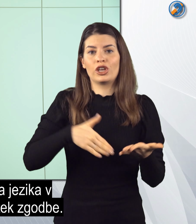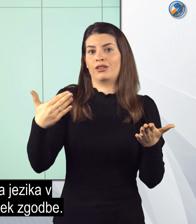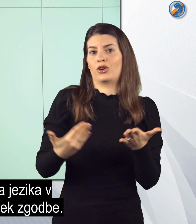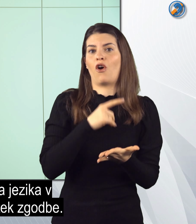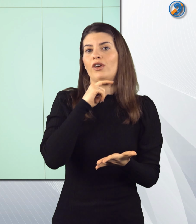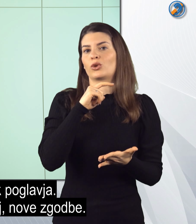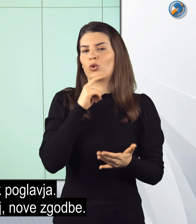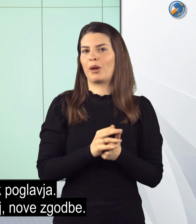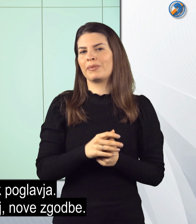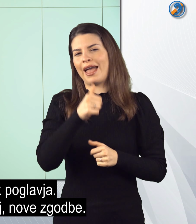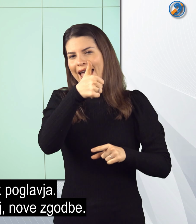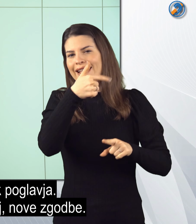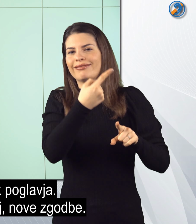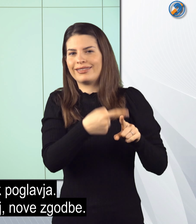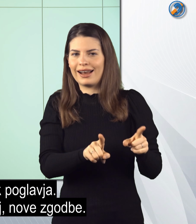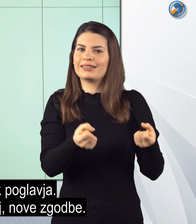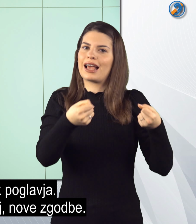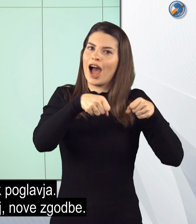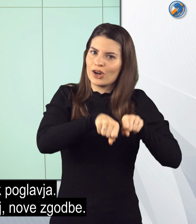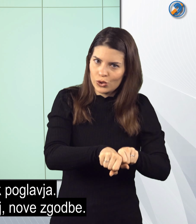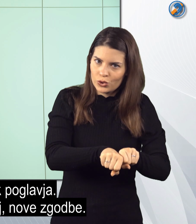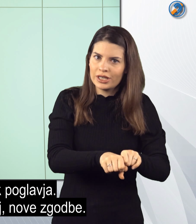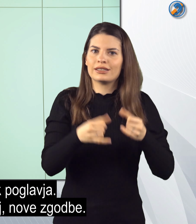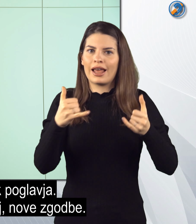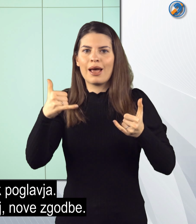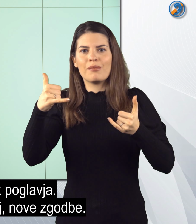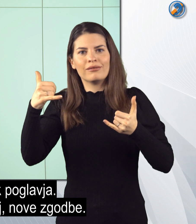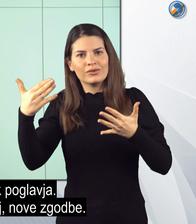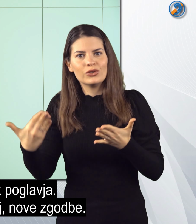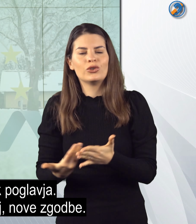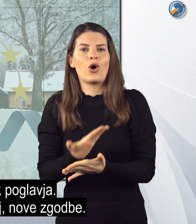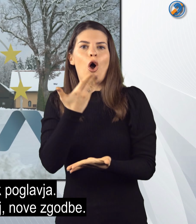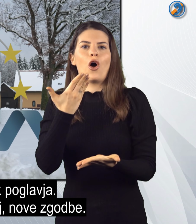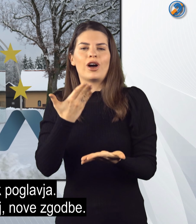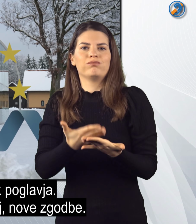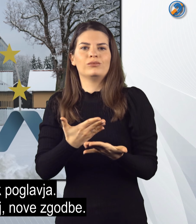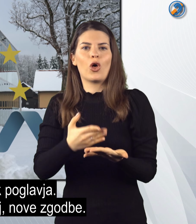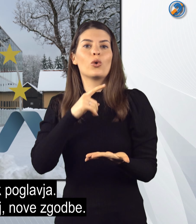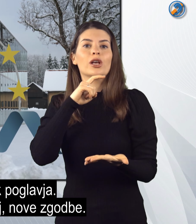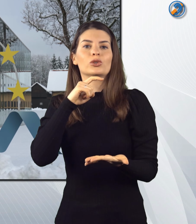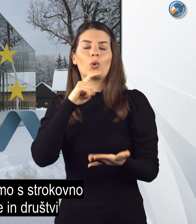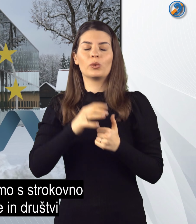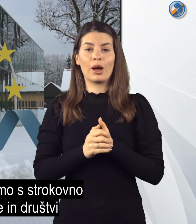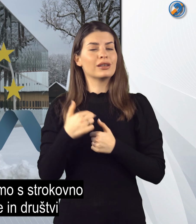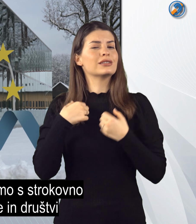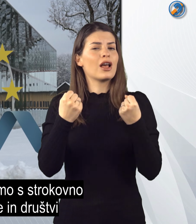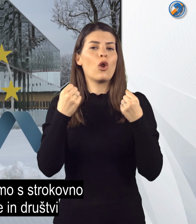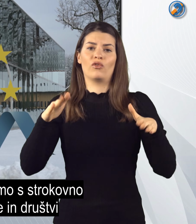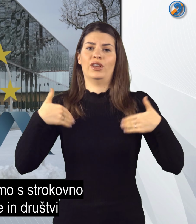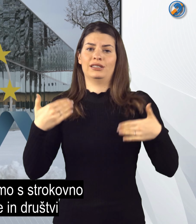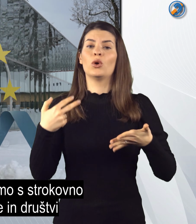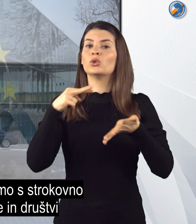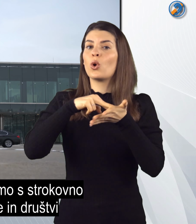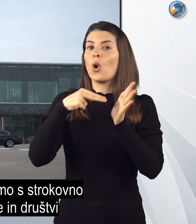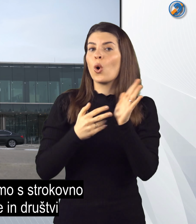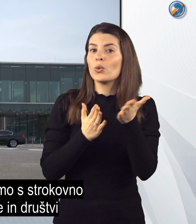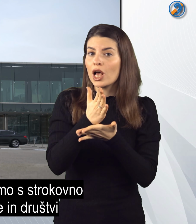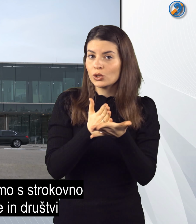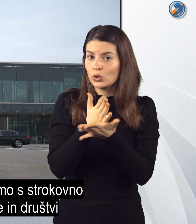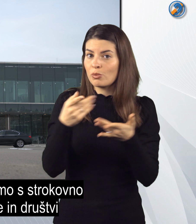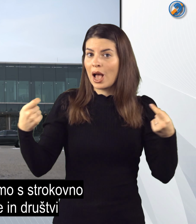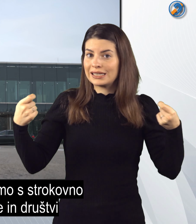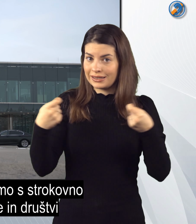zgodbe. Zaključek nekega poglavja in začetek temelj nove zgodbe. Jaz sem izredno vesel, da smo strokovno